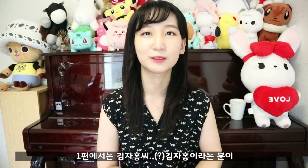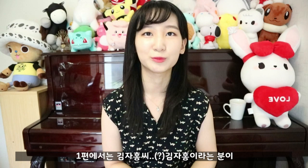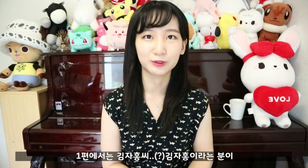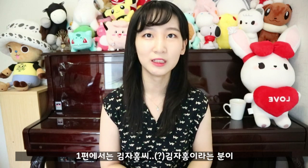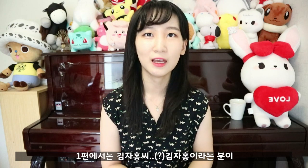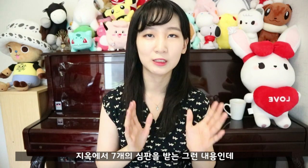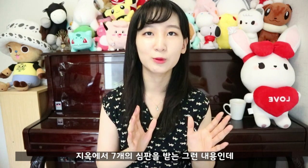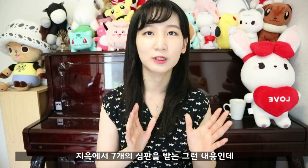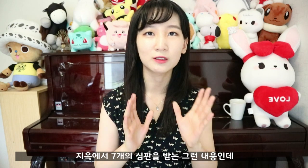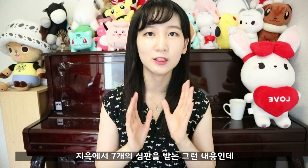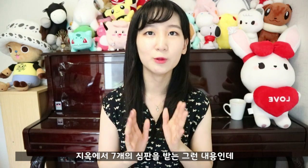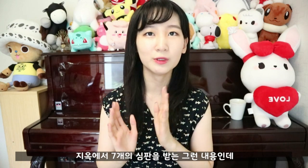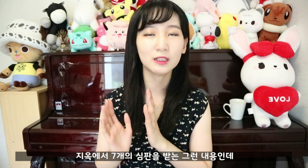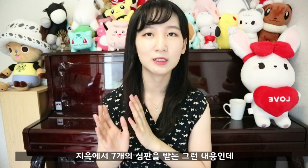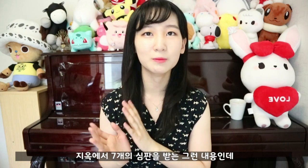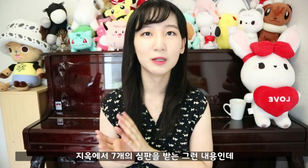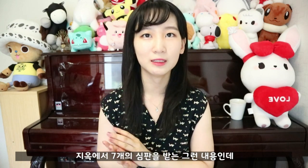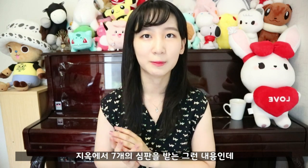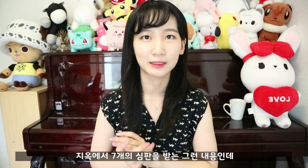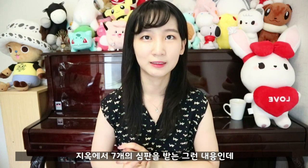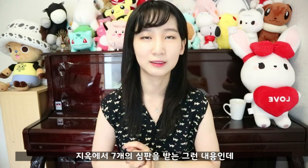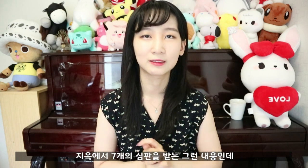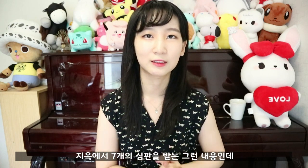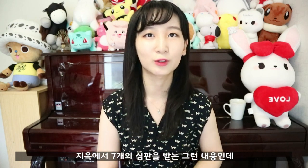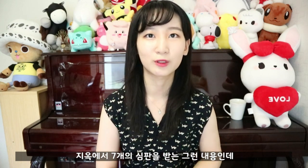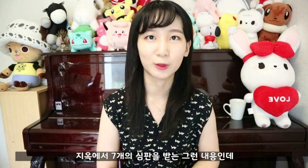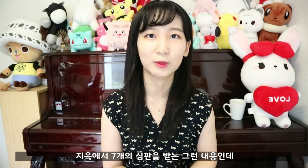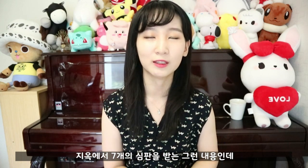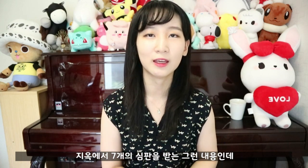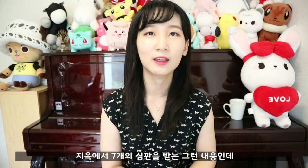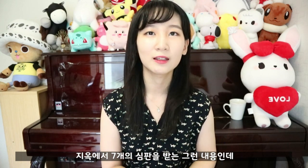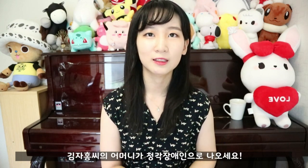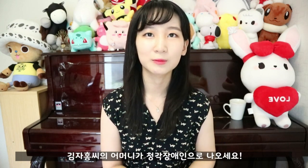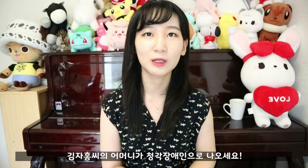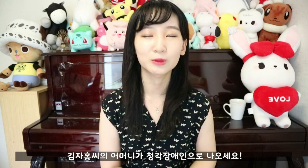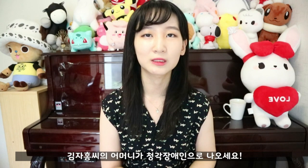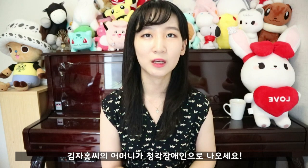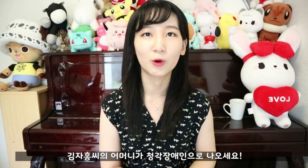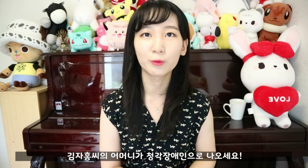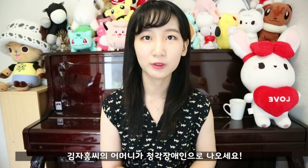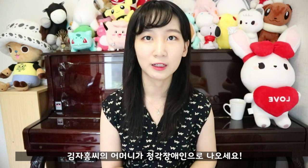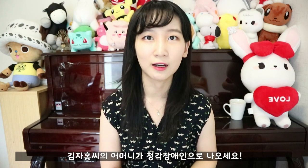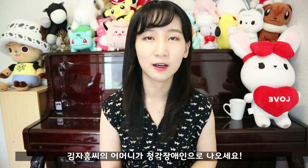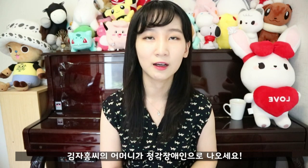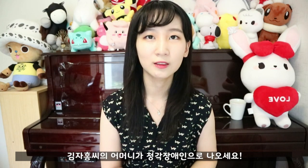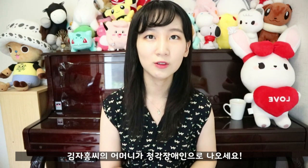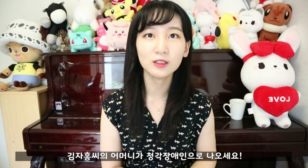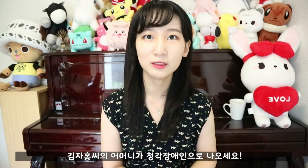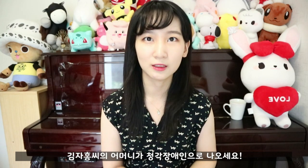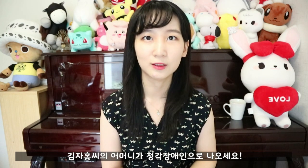김자홍이라는 분이 지옥에서 7개의 심판을 받는 그런 내용인데, 김자홍 씨의 어머니가